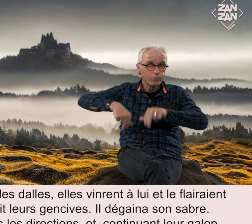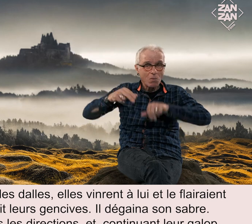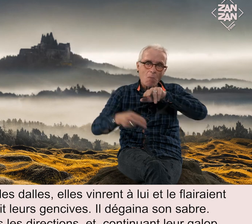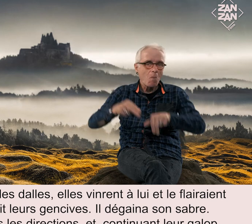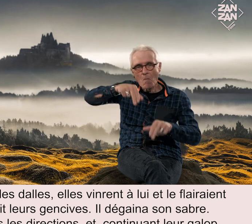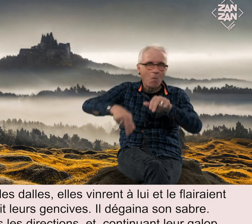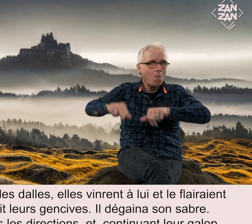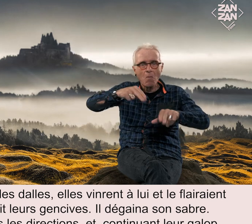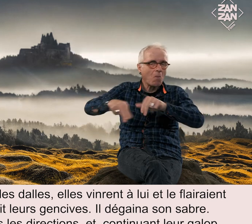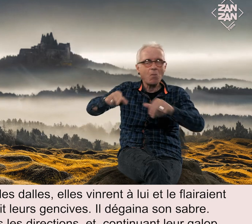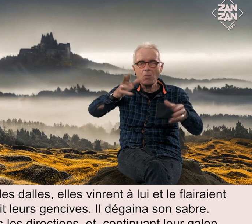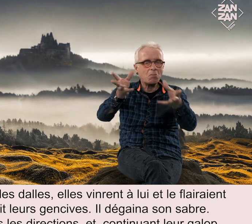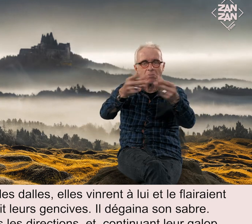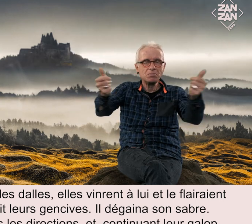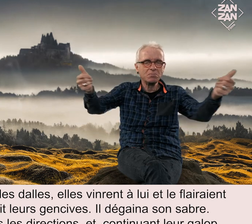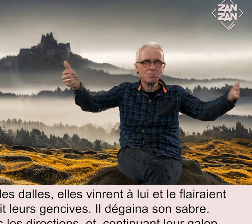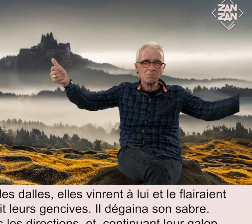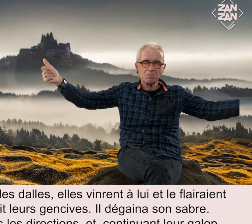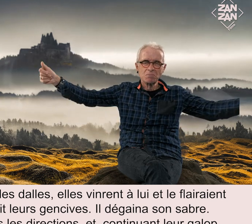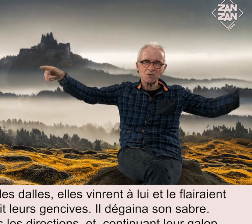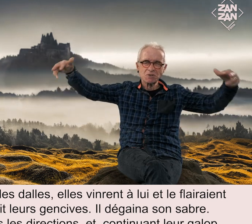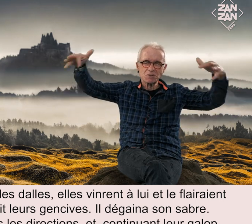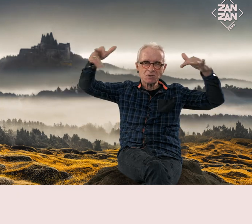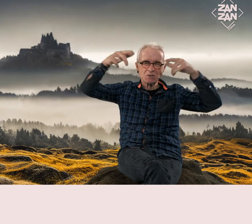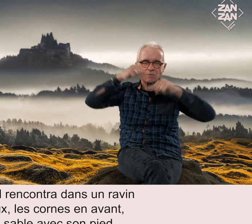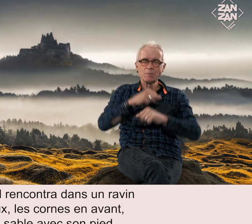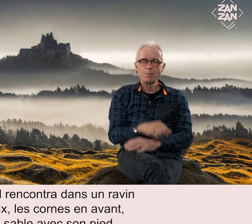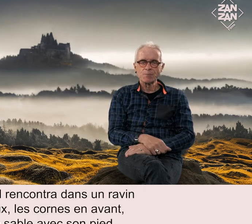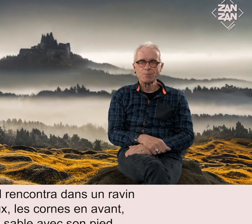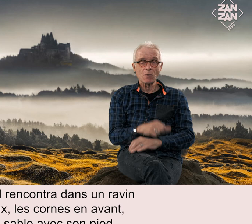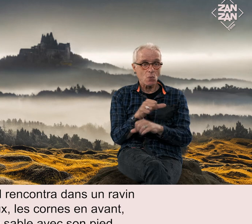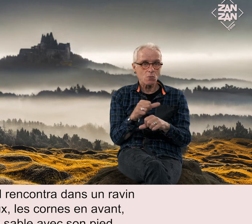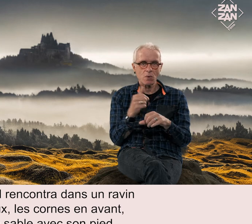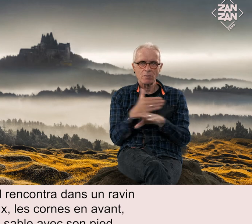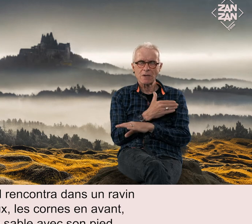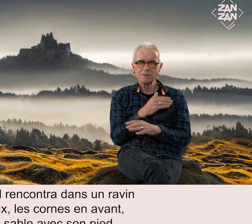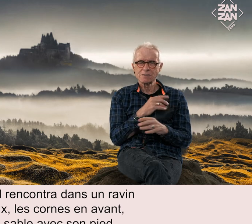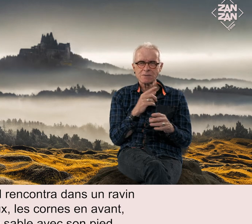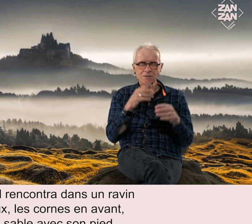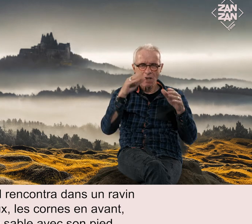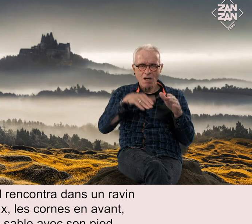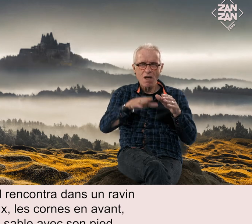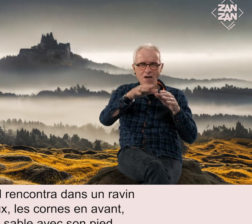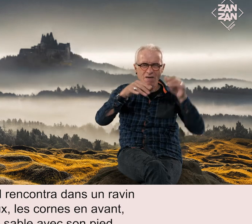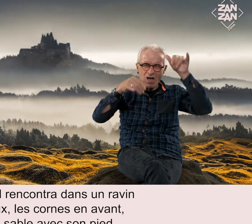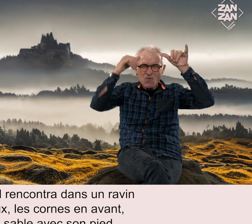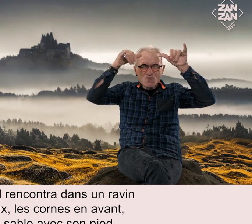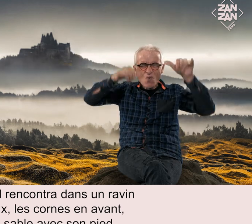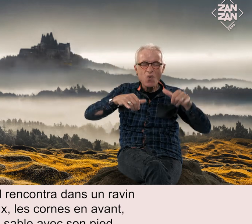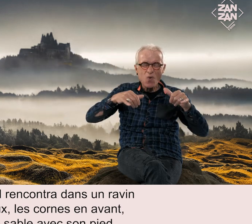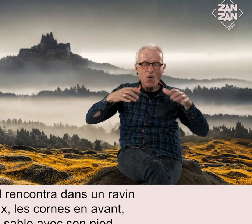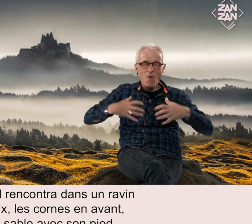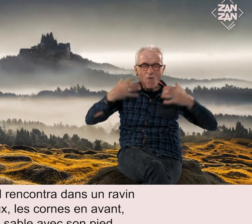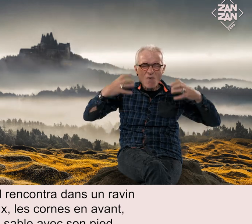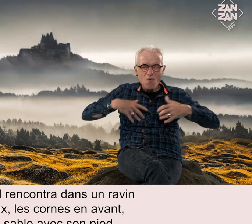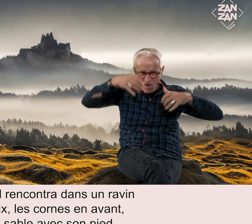précipité, se perdirent au loin sous un flot de poussière. Une heure après, il rencontra dans un ravin un taureau furieux, les cornes